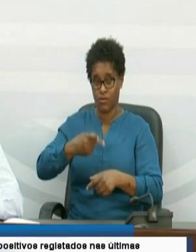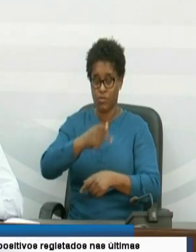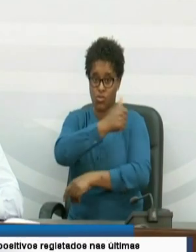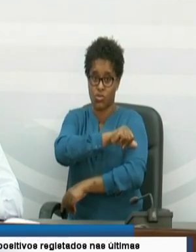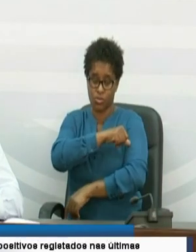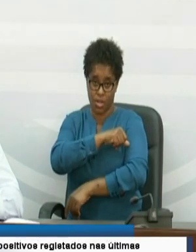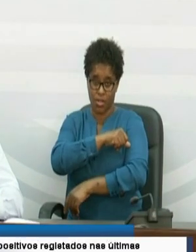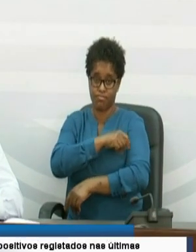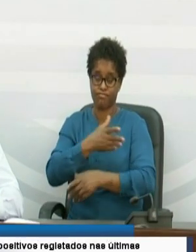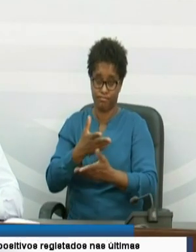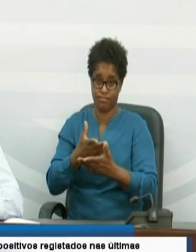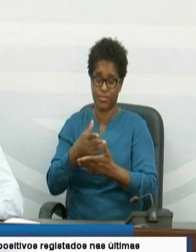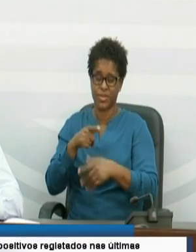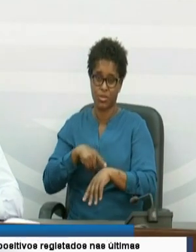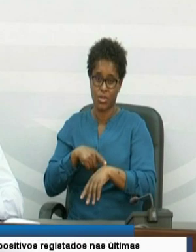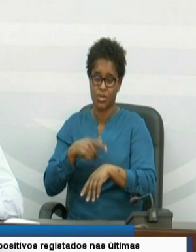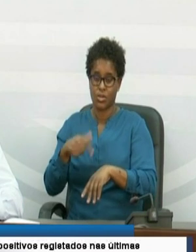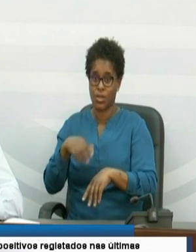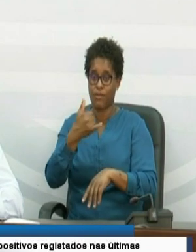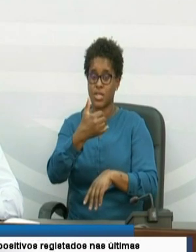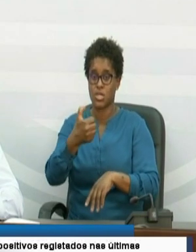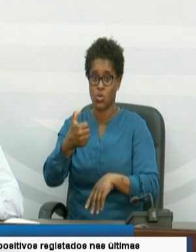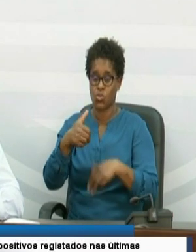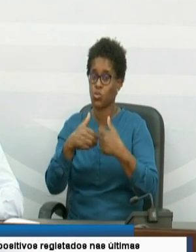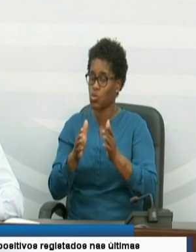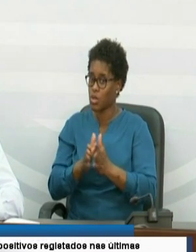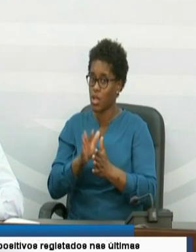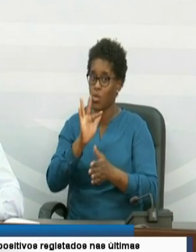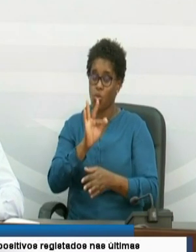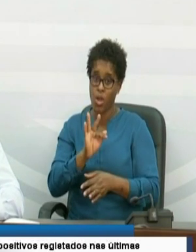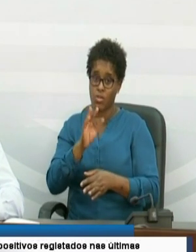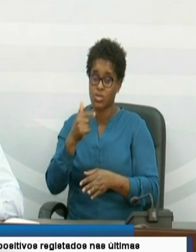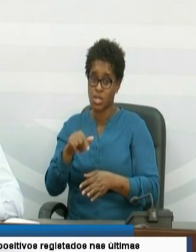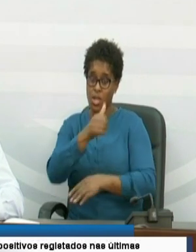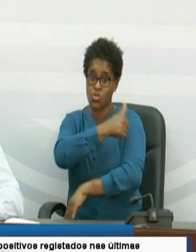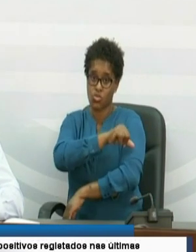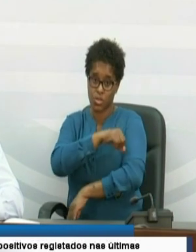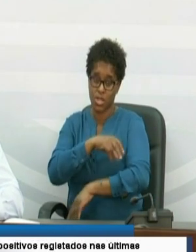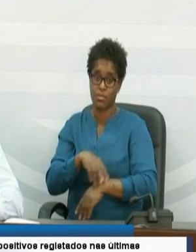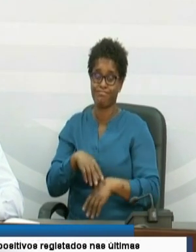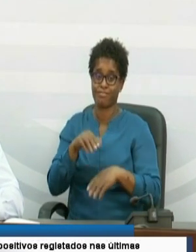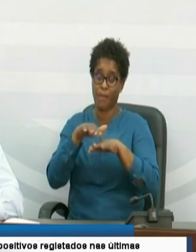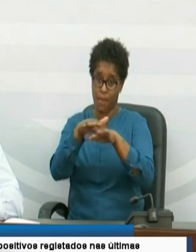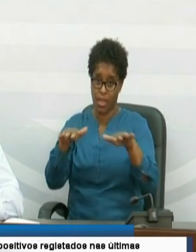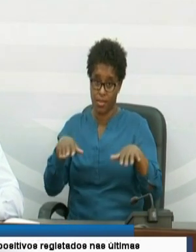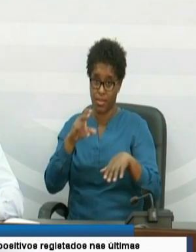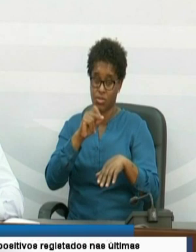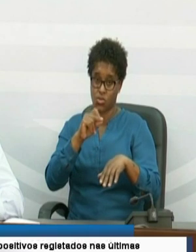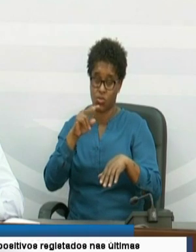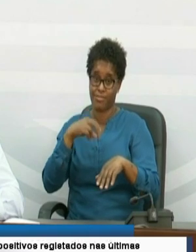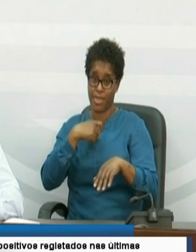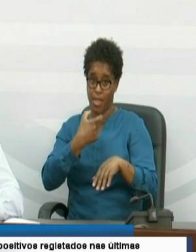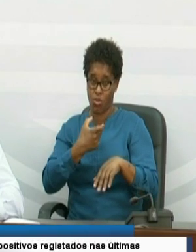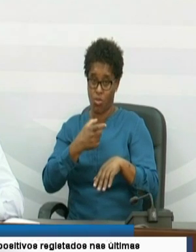hospitais, neste momento nós temos um total de 25. 4 estão no Hospital Agostinho Neto, sendo